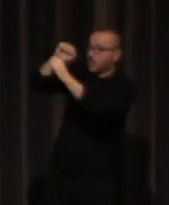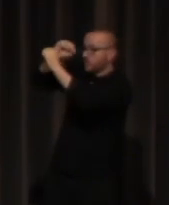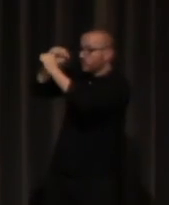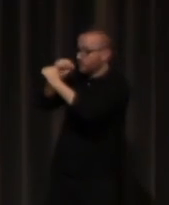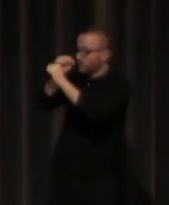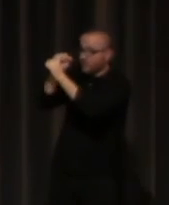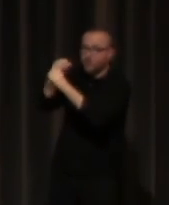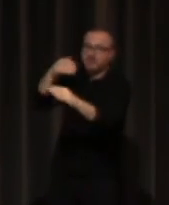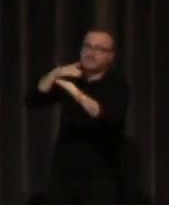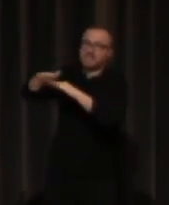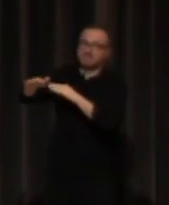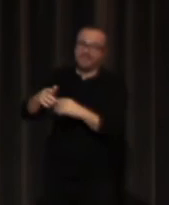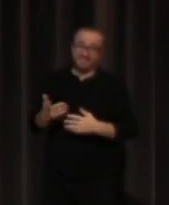inscripcions.